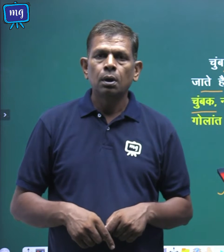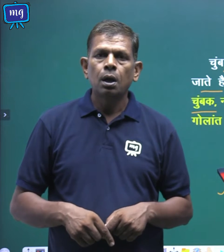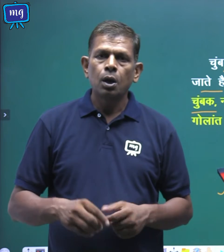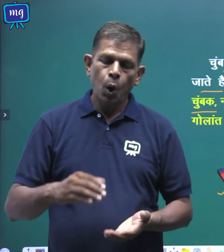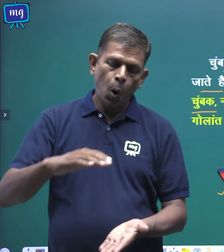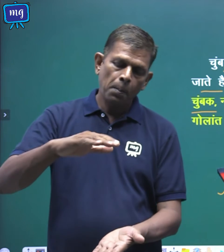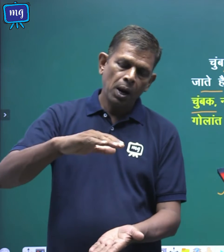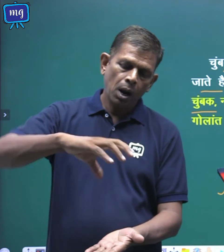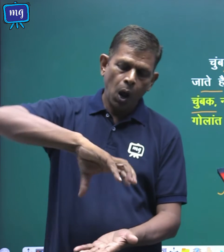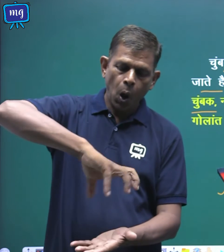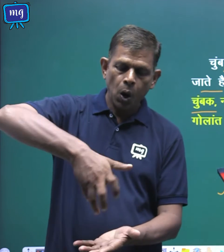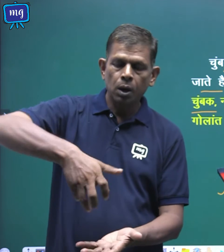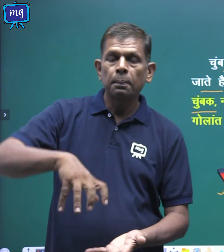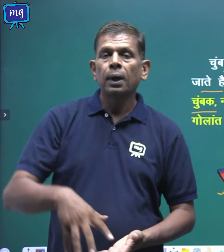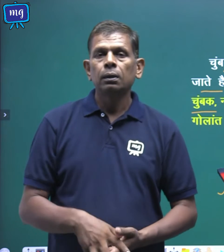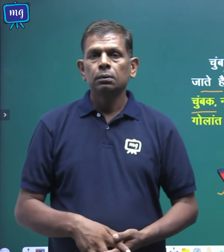बेलनाकार